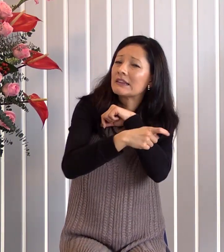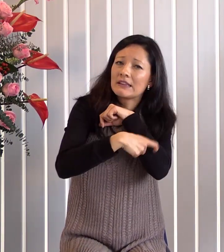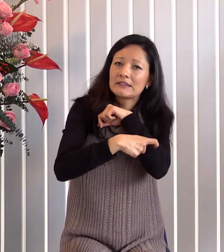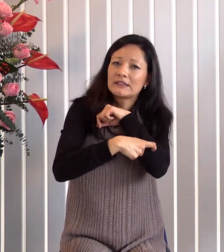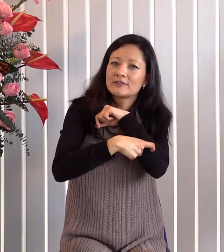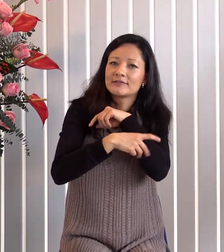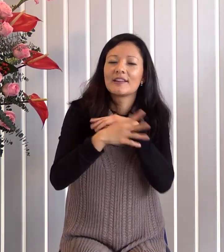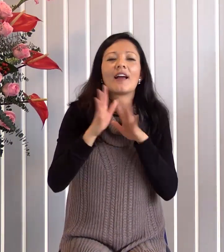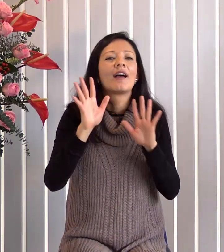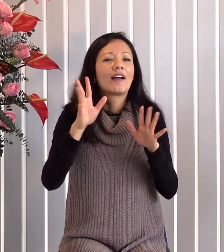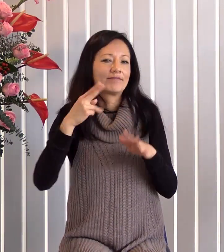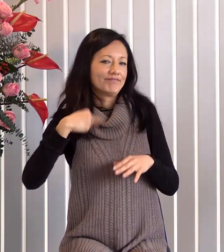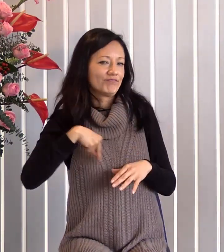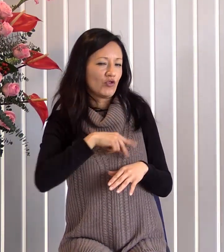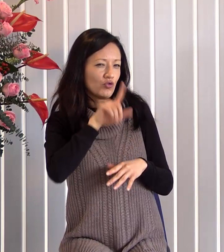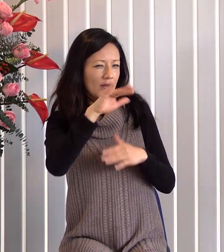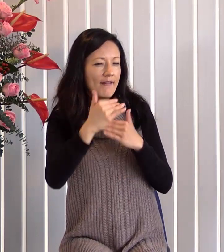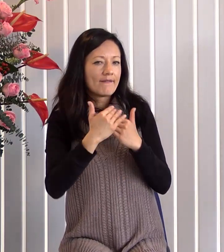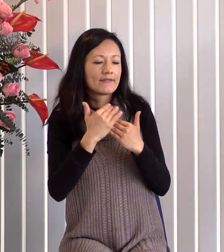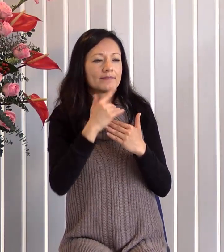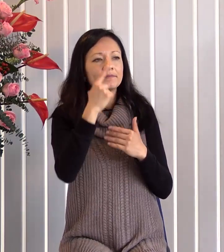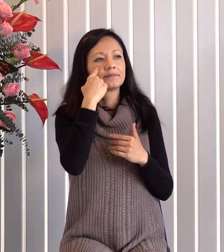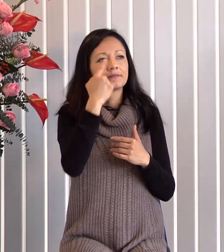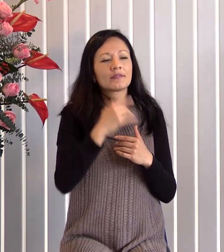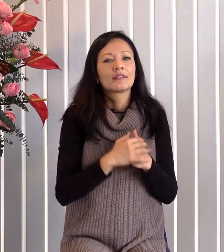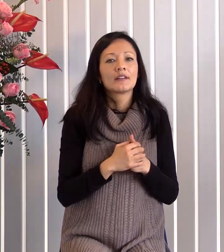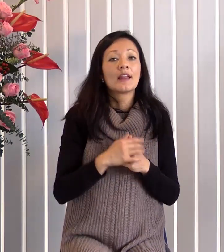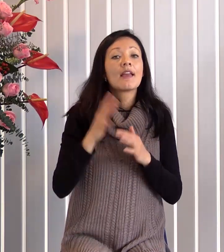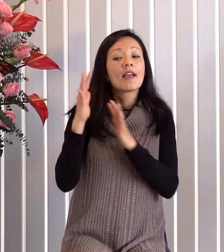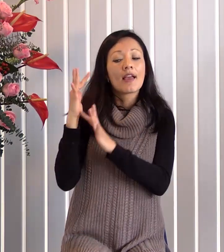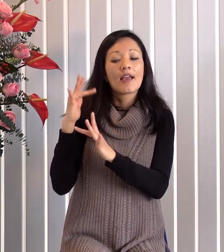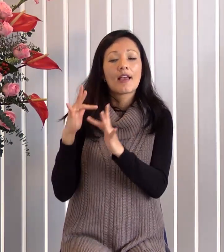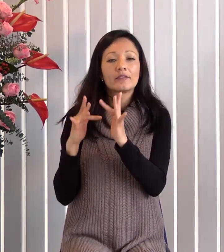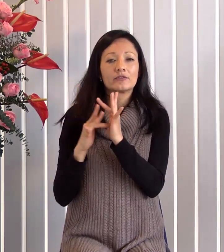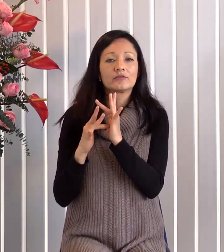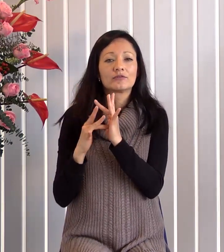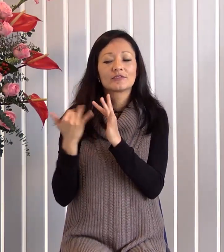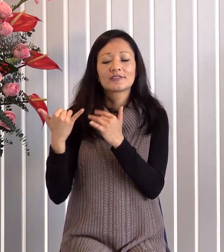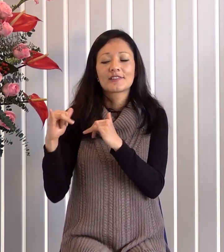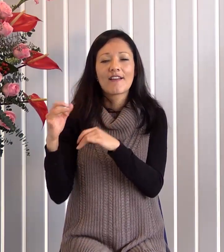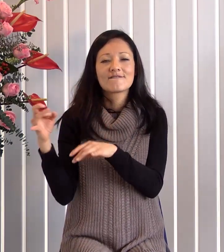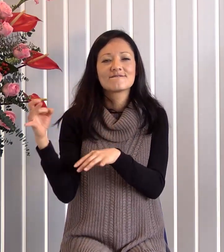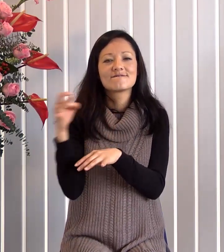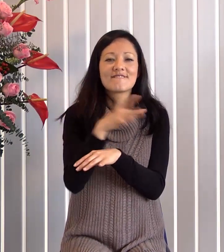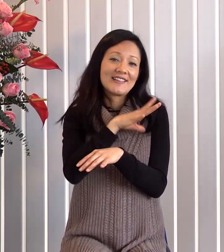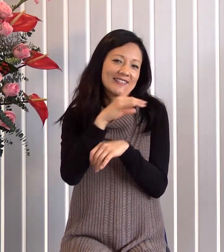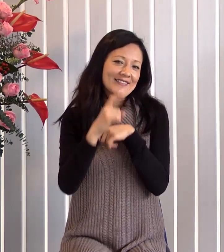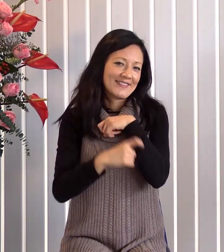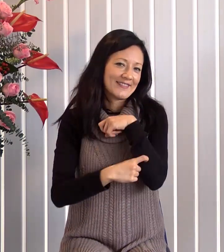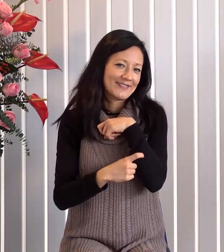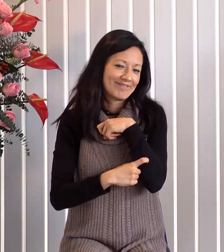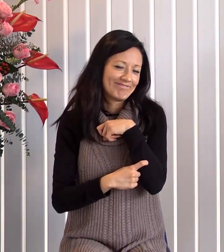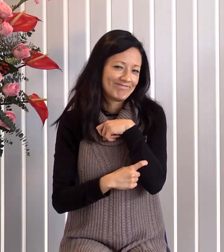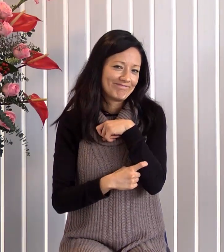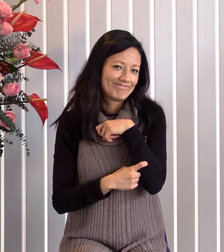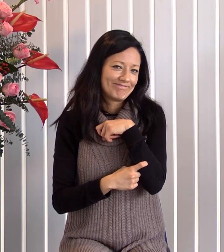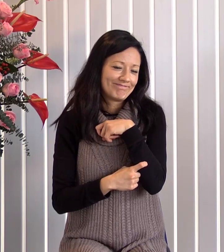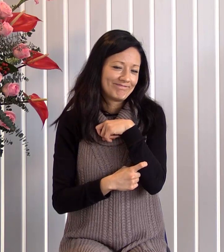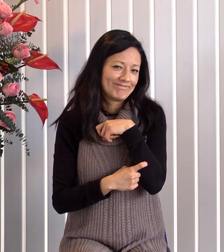Es que nosotros tenemos una ventaja. Es que Jesús venció la tentación.